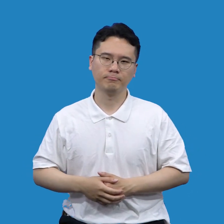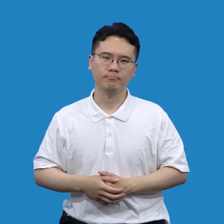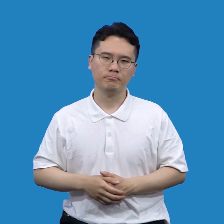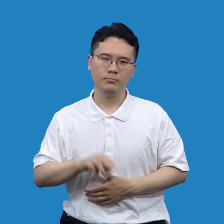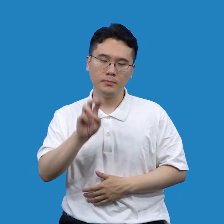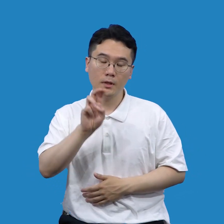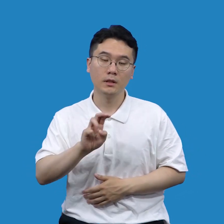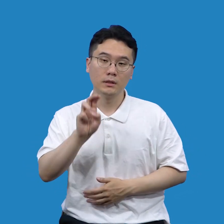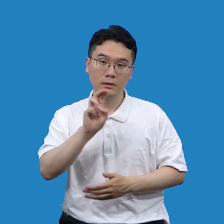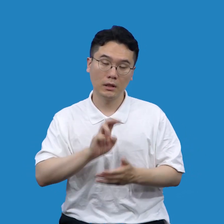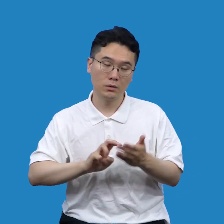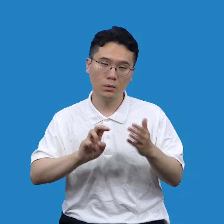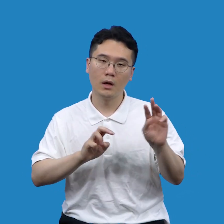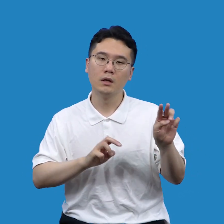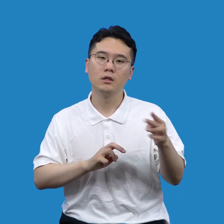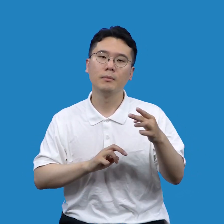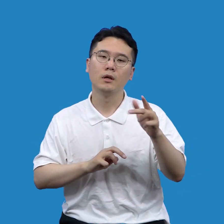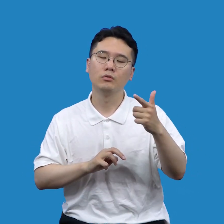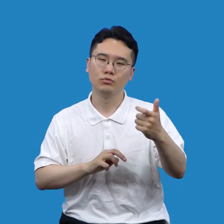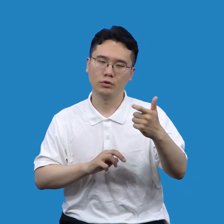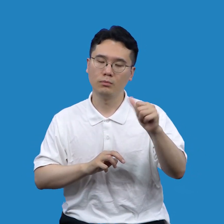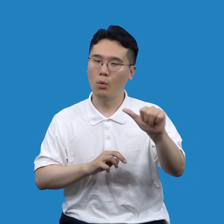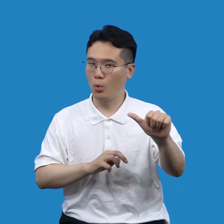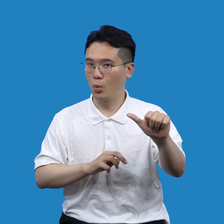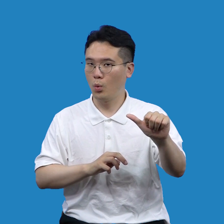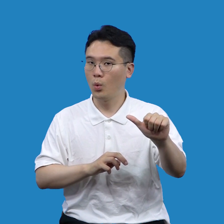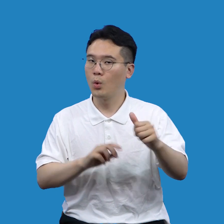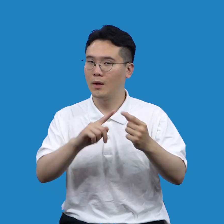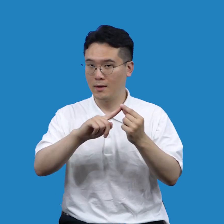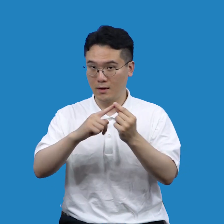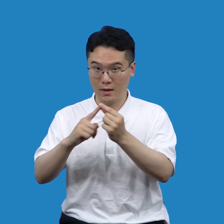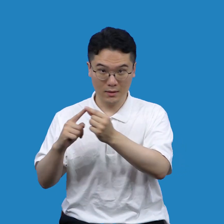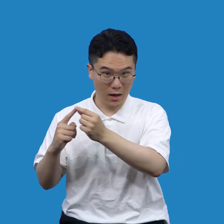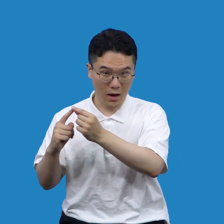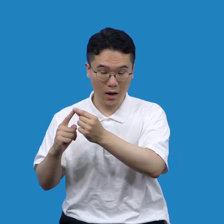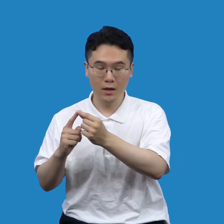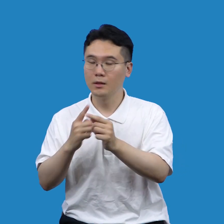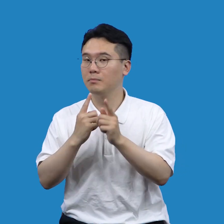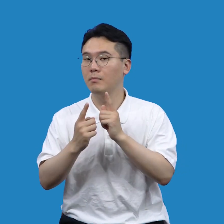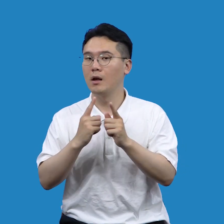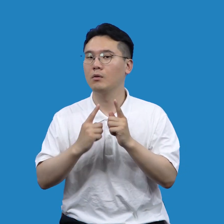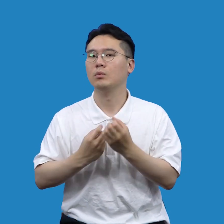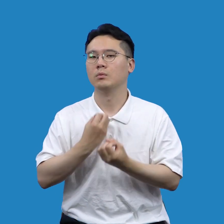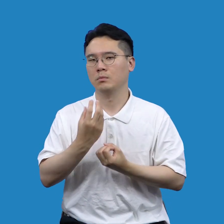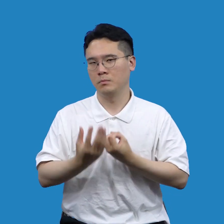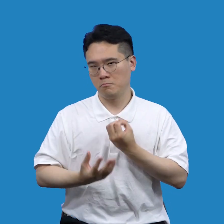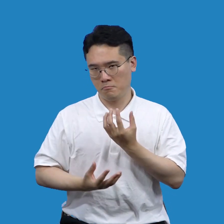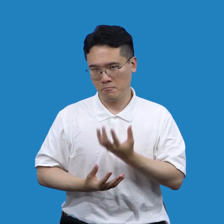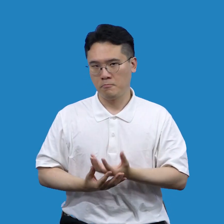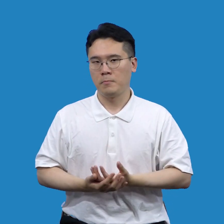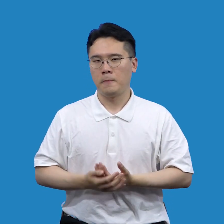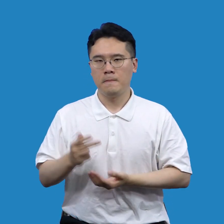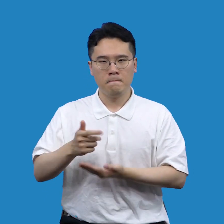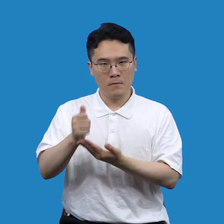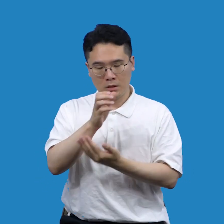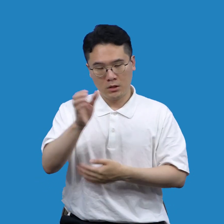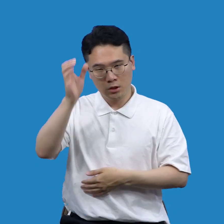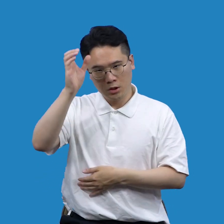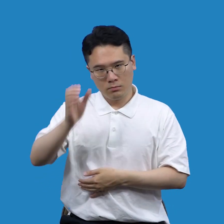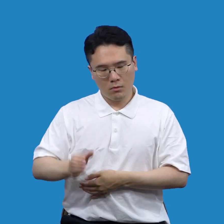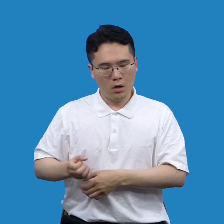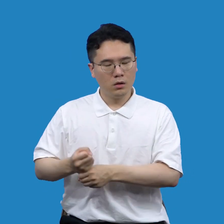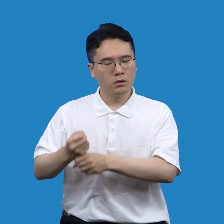찬송가 265장의 가사는 이 사건을 이렇게 노래하고 있습니다. 주 십자가를 지심으로